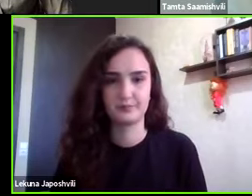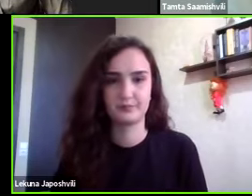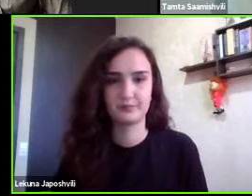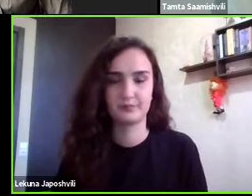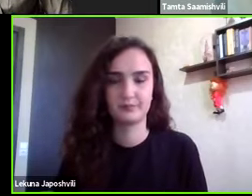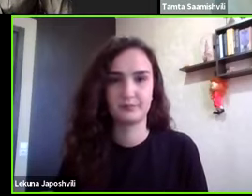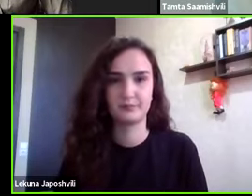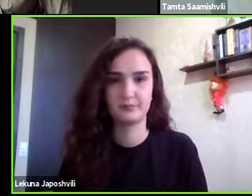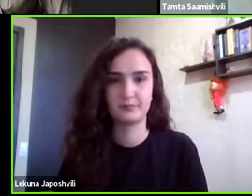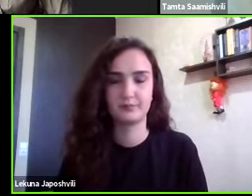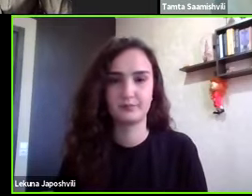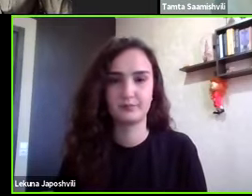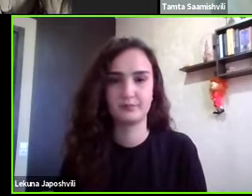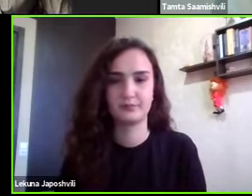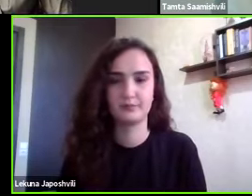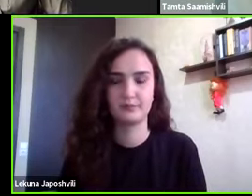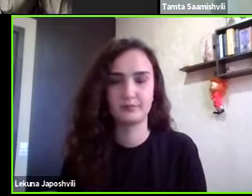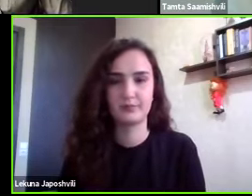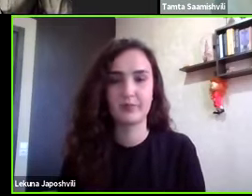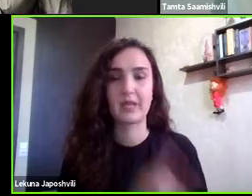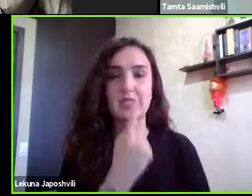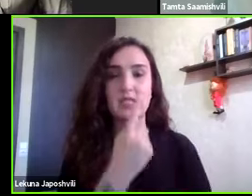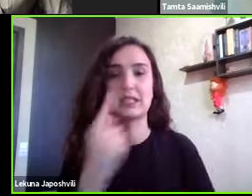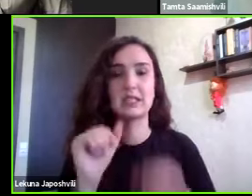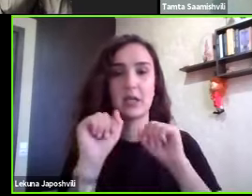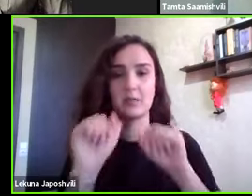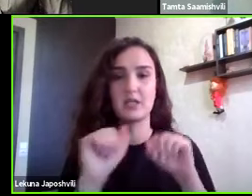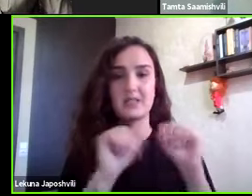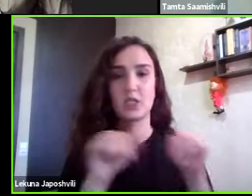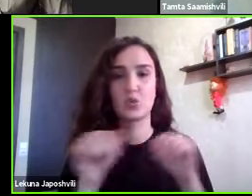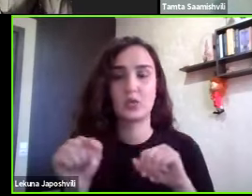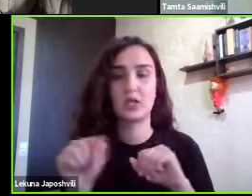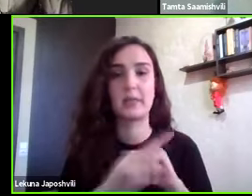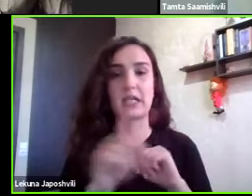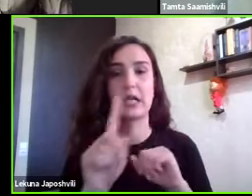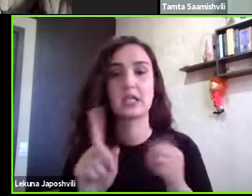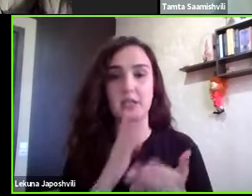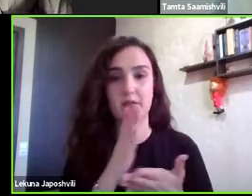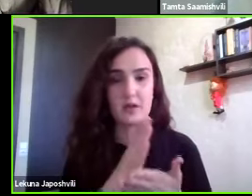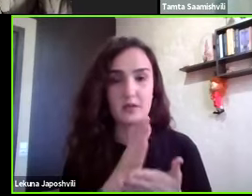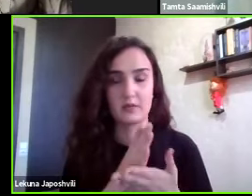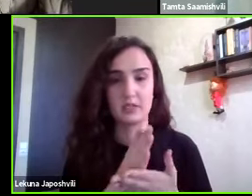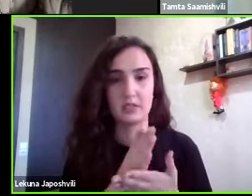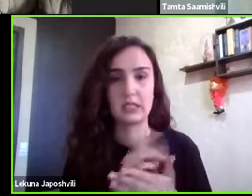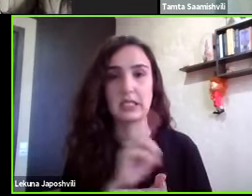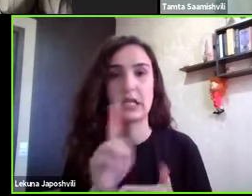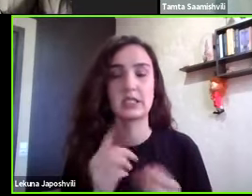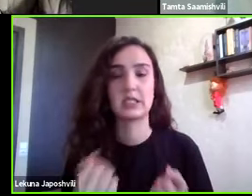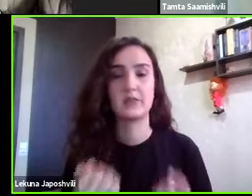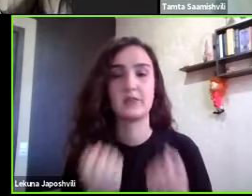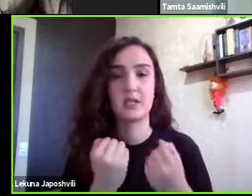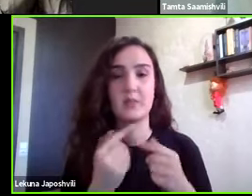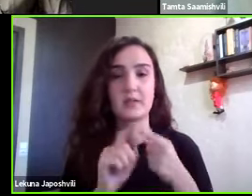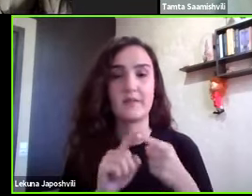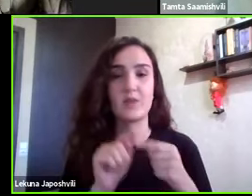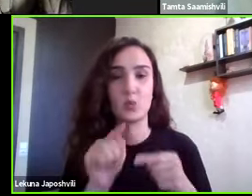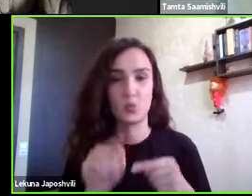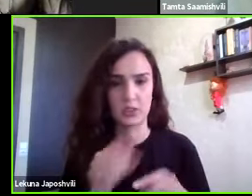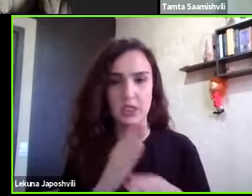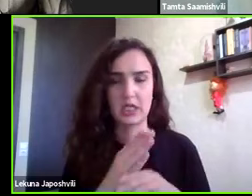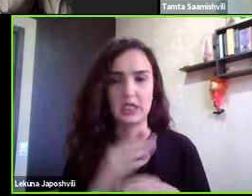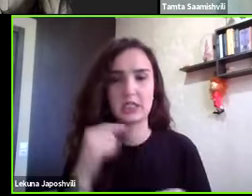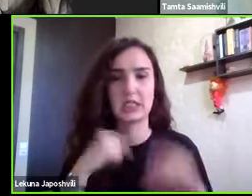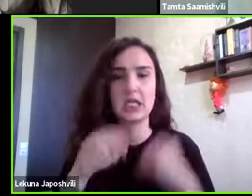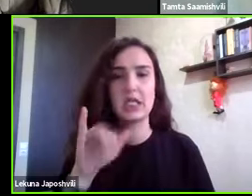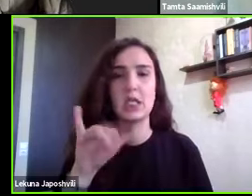ეხლა ჩვენ ერთადერთი დამცავი საშუალება რაც გვაქვს და რაც გვიცავს ამ ვირუსისგან, ეს არის